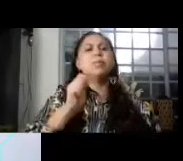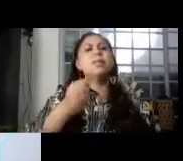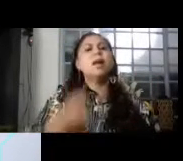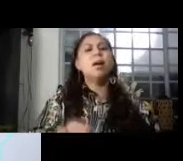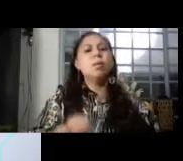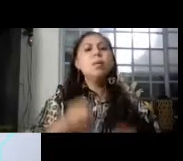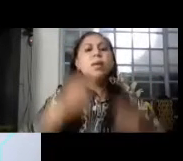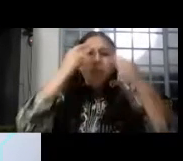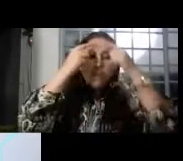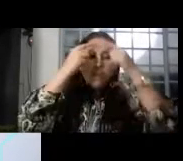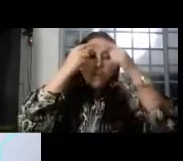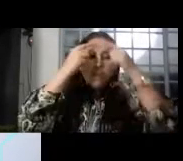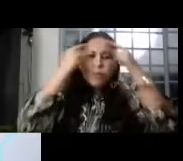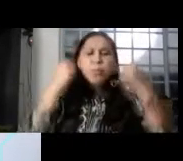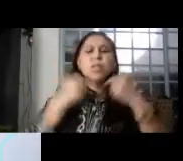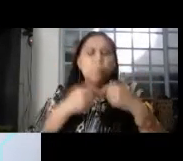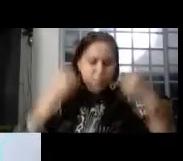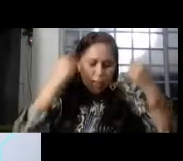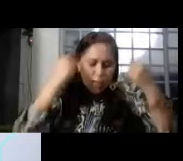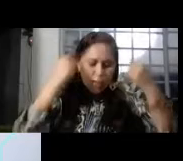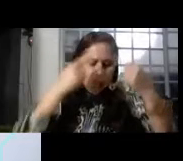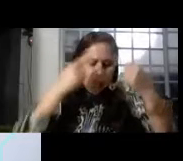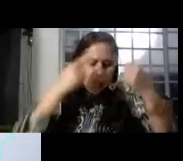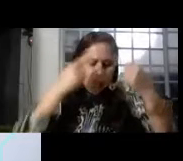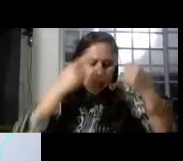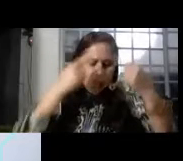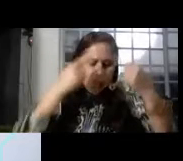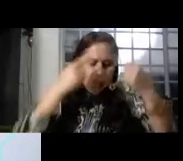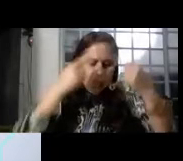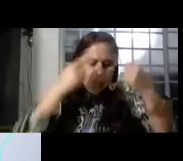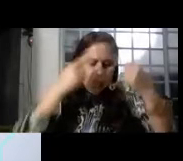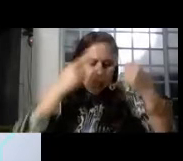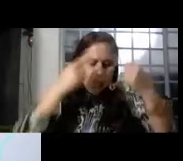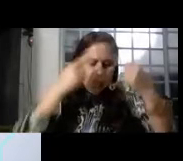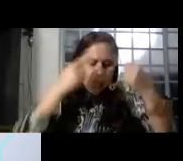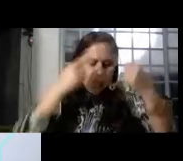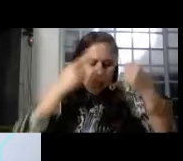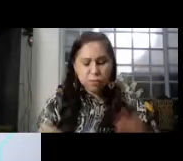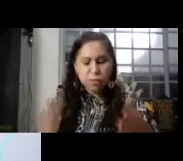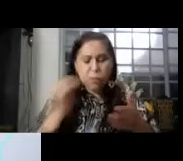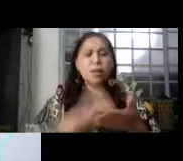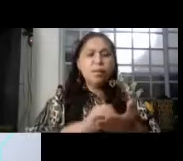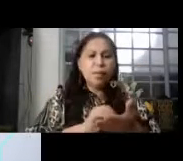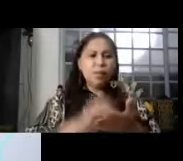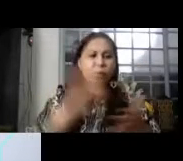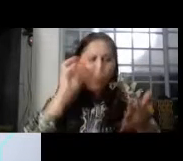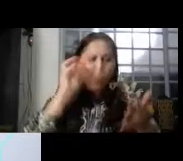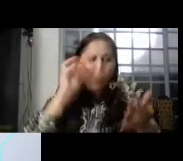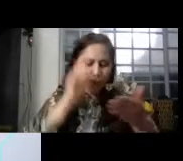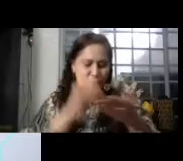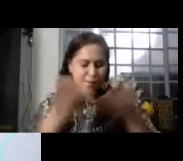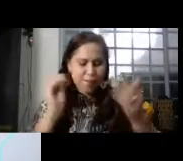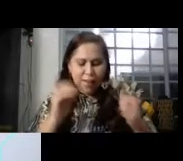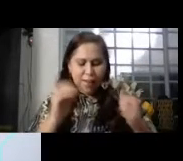mais no sinal e posso mostrar algumas características de que realmente ali é a parte, é o núcleo, né? O